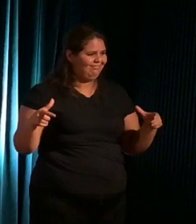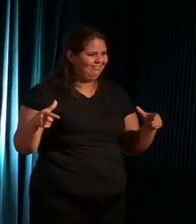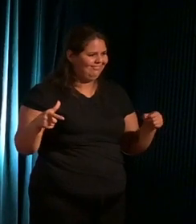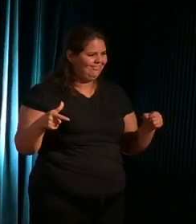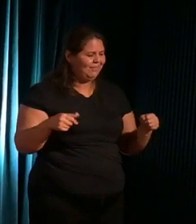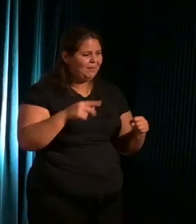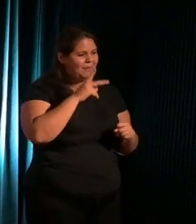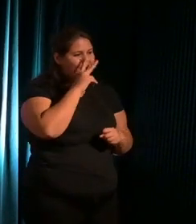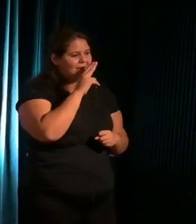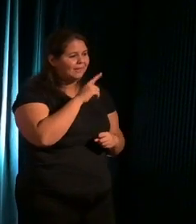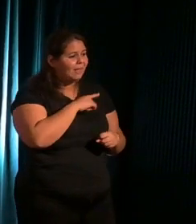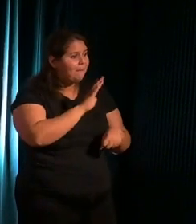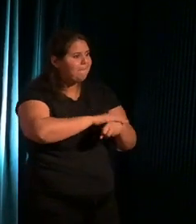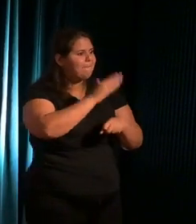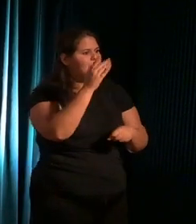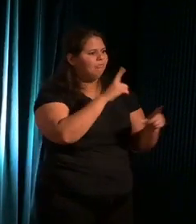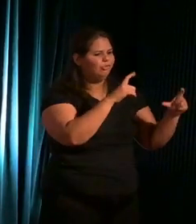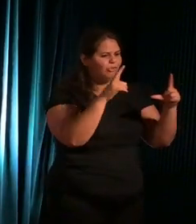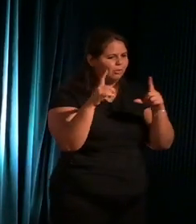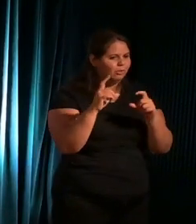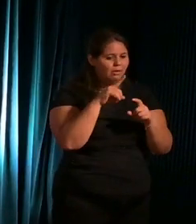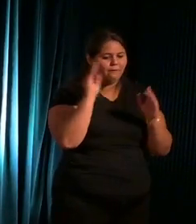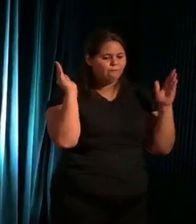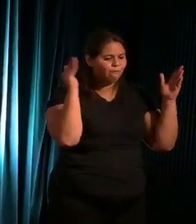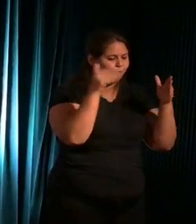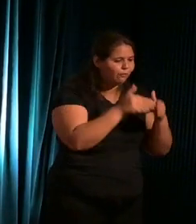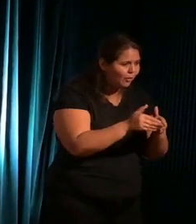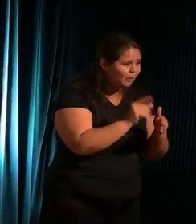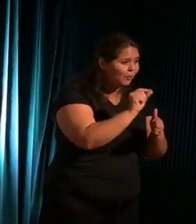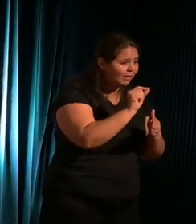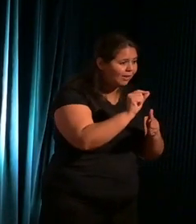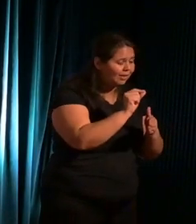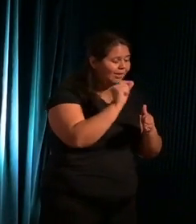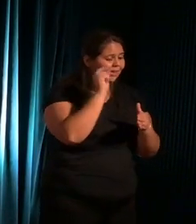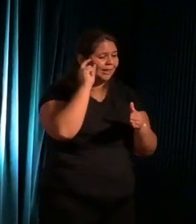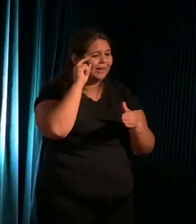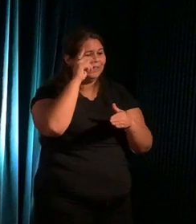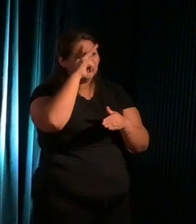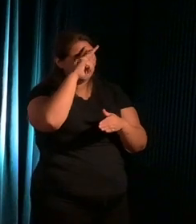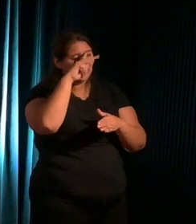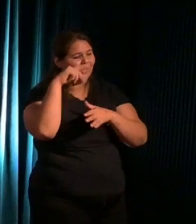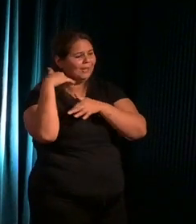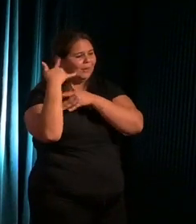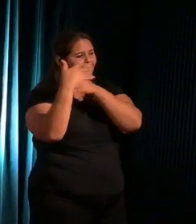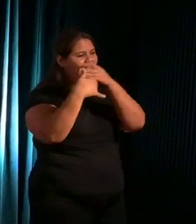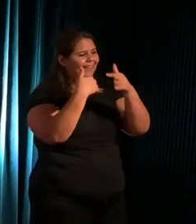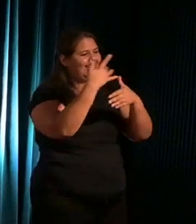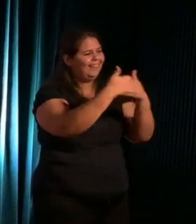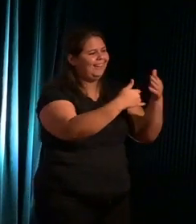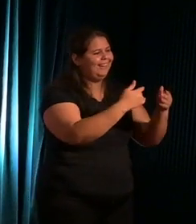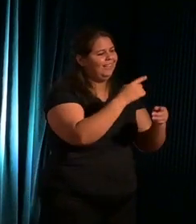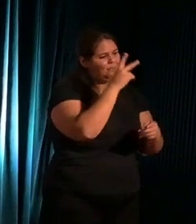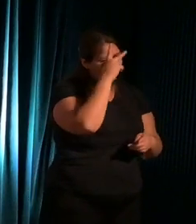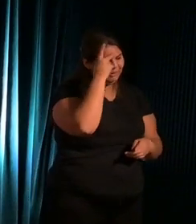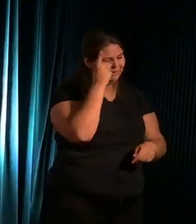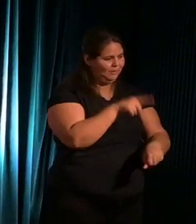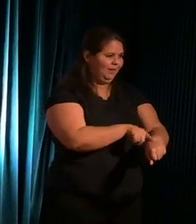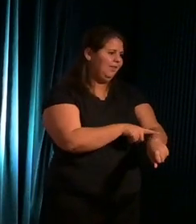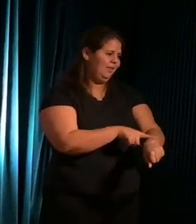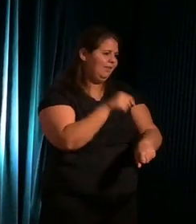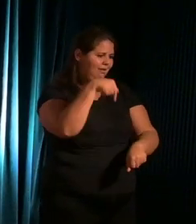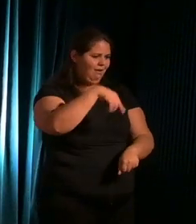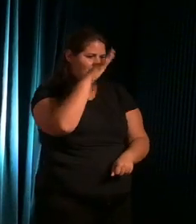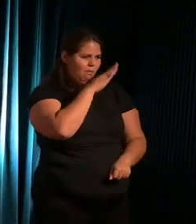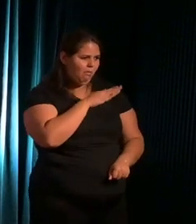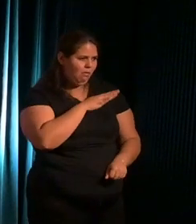E que voltado diretamente para a construção da memória, né, de outras pessoas negras no Brasil, sejam